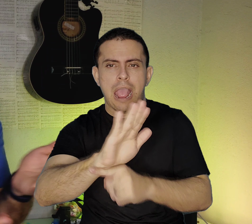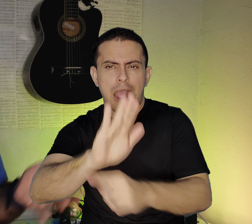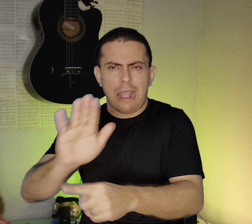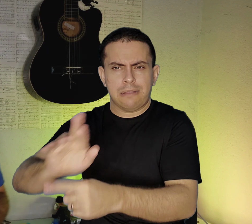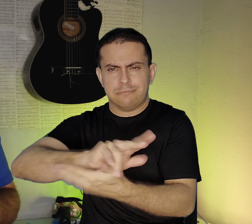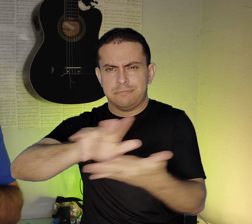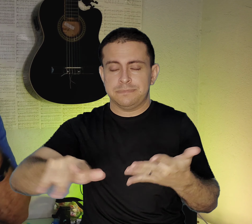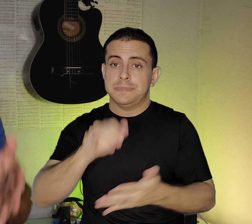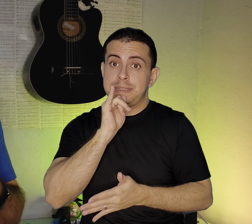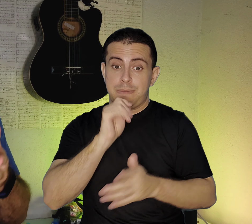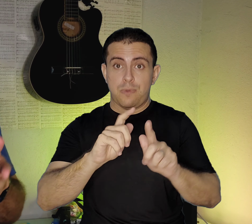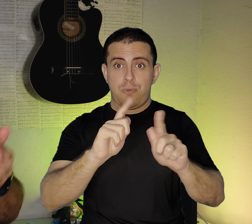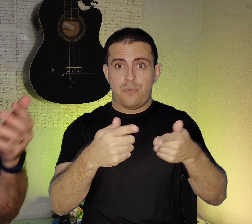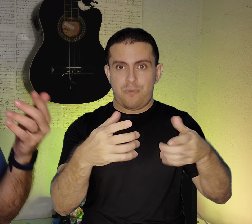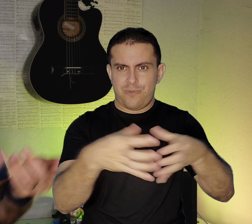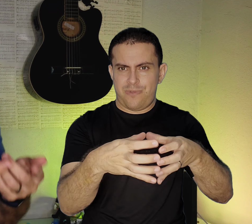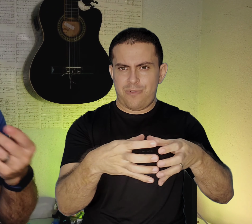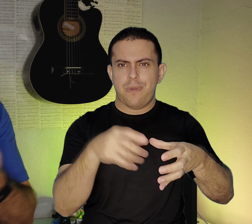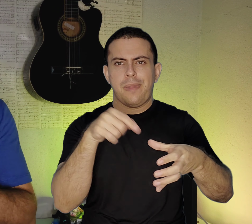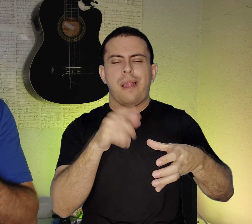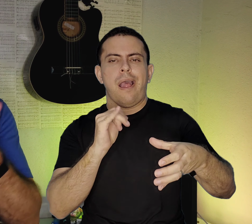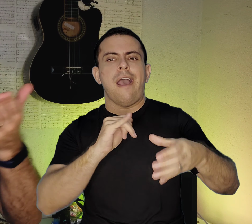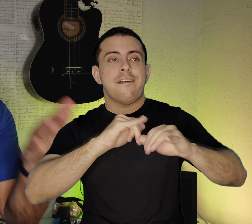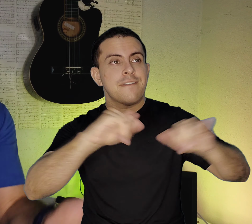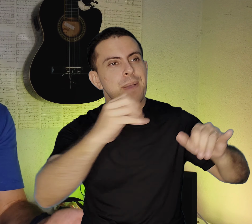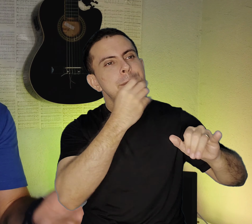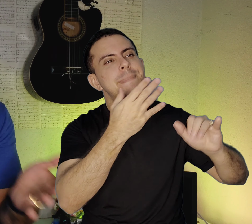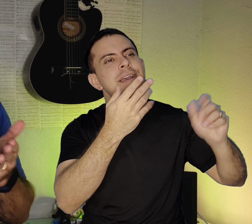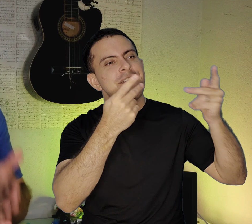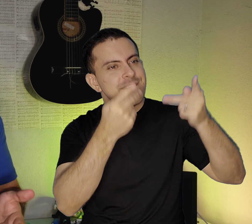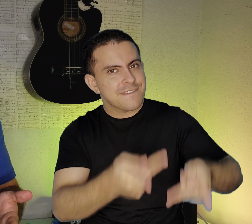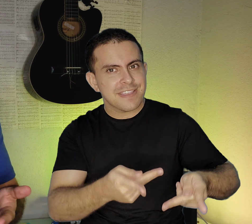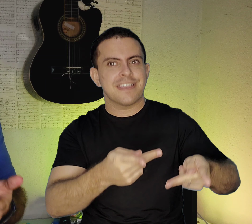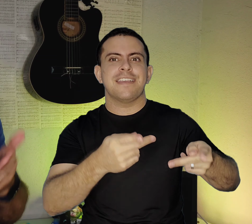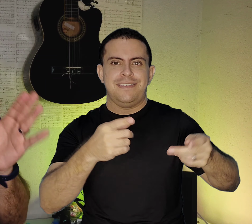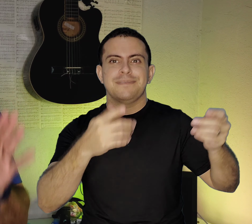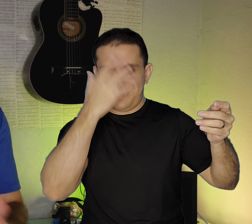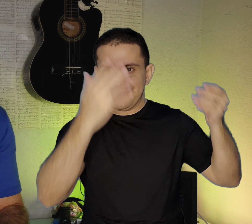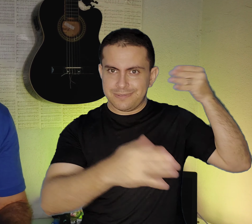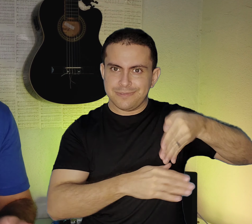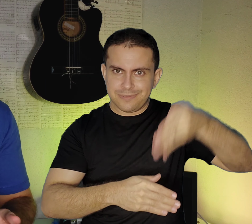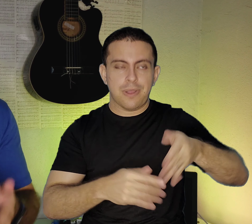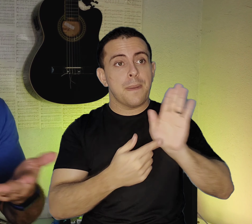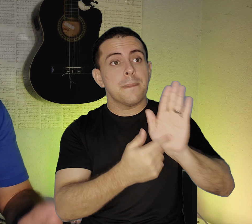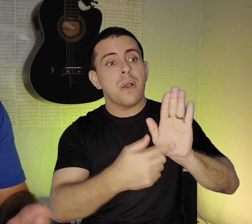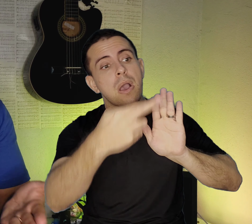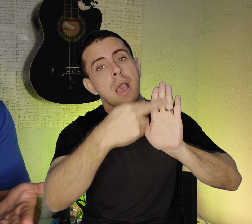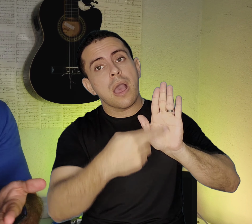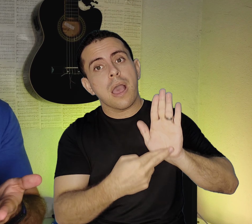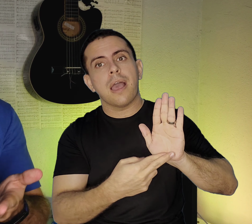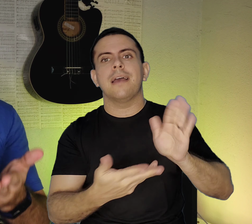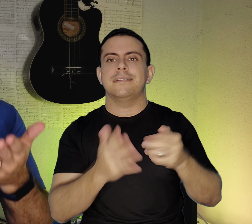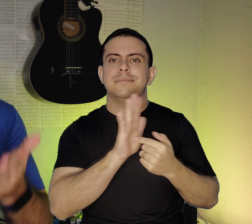de várias formas Por exemplo, em algum grupo ele pode dar boas-vindas A quem entrou no grupo, mostrar as regras Também